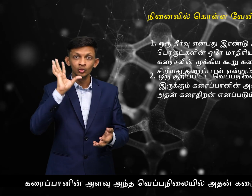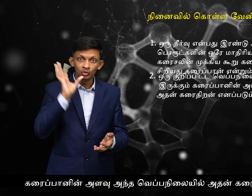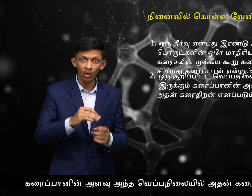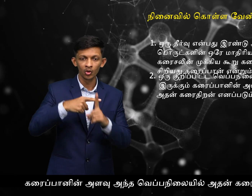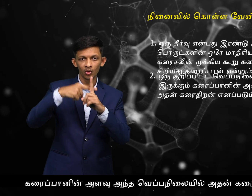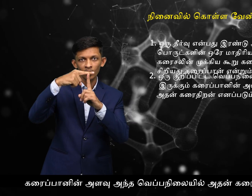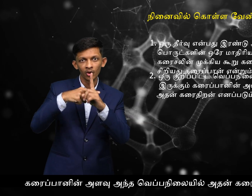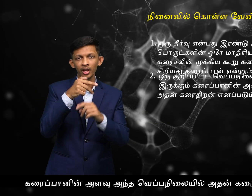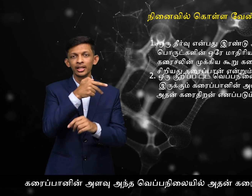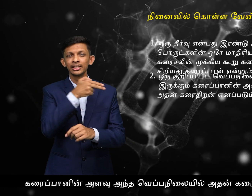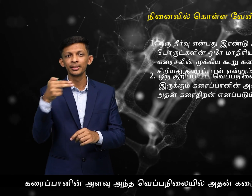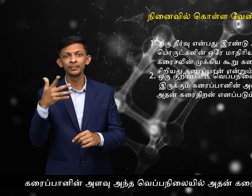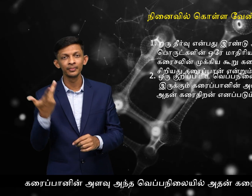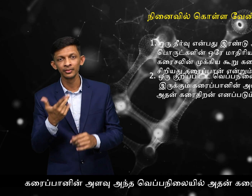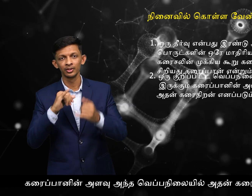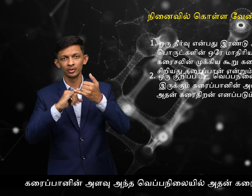அதன் கரைதிறன் எனப்படும்.